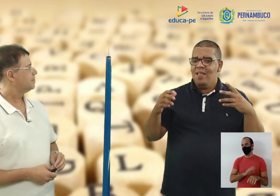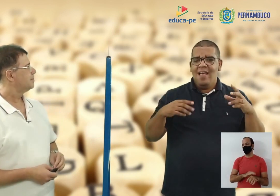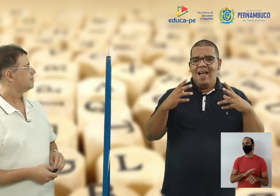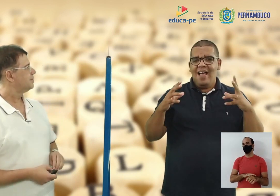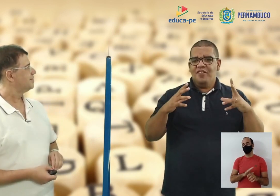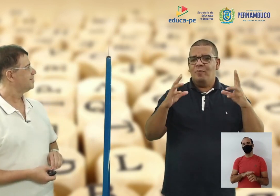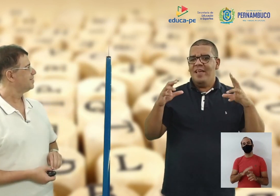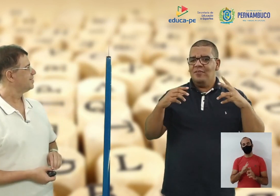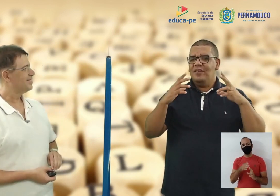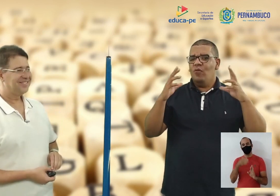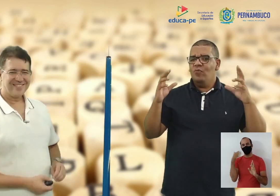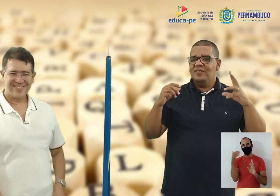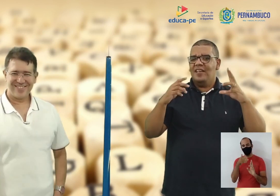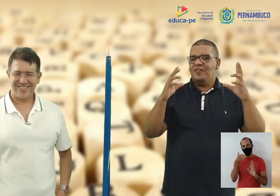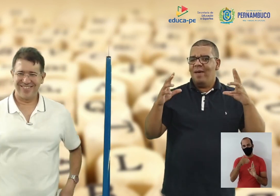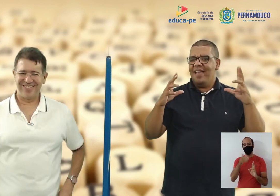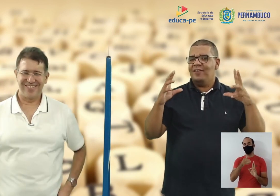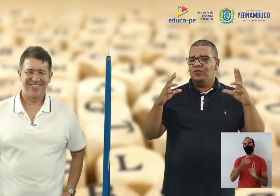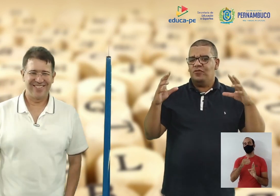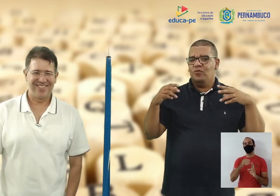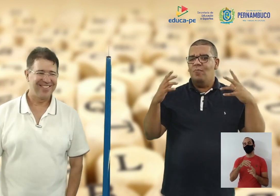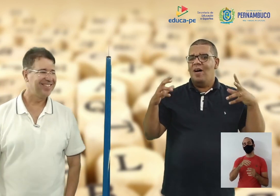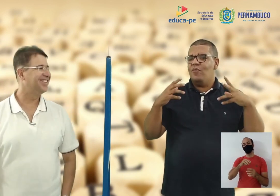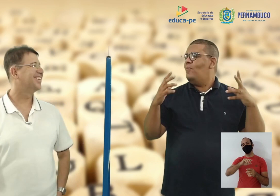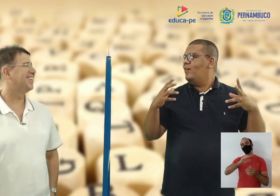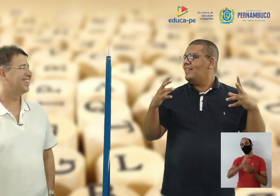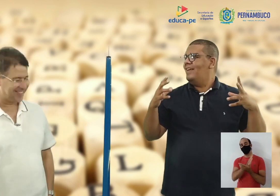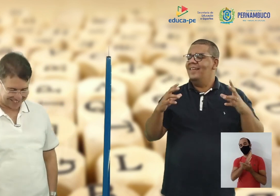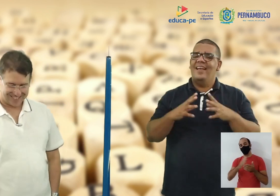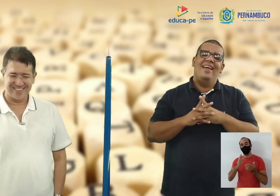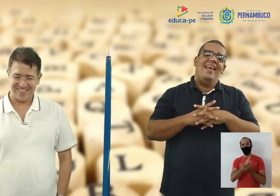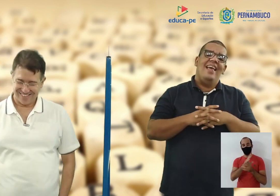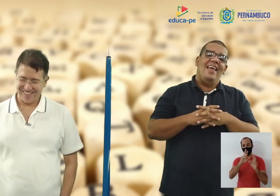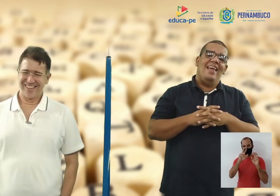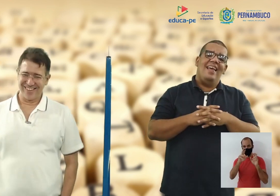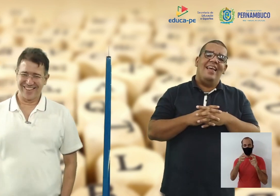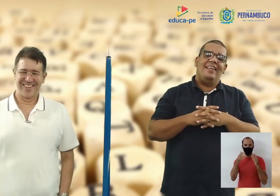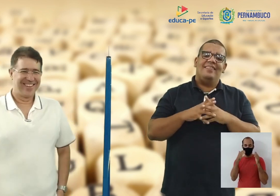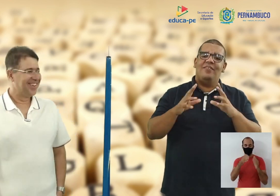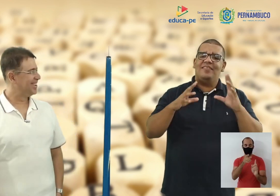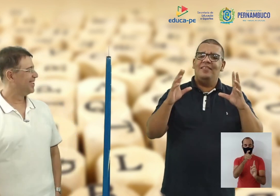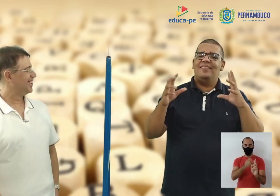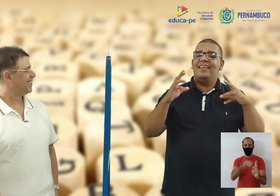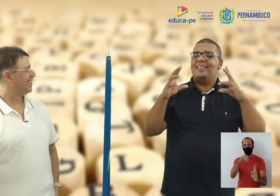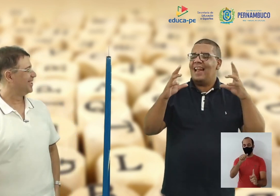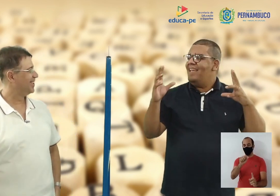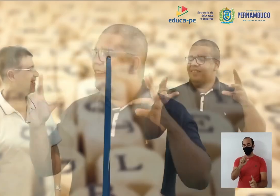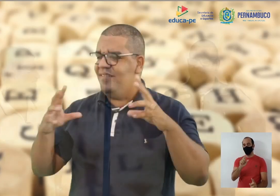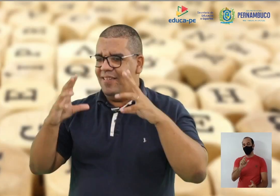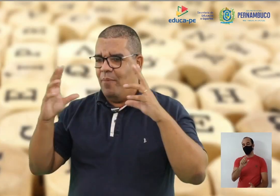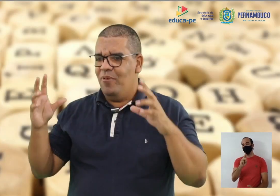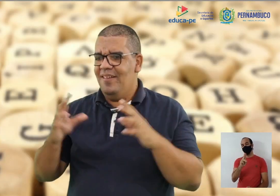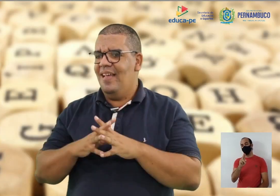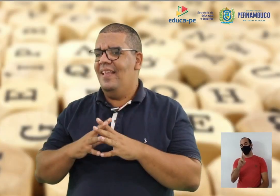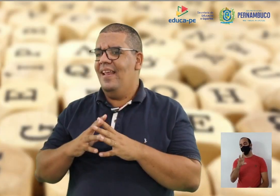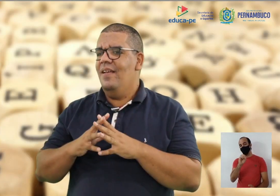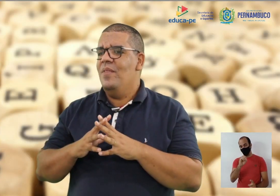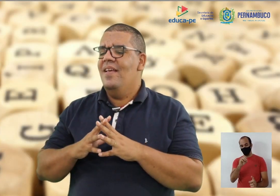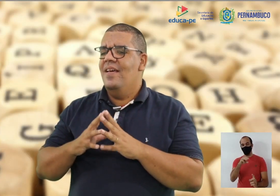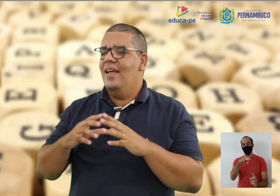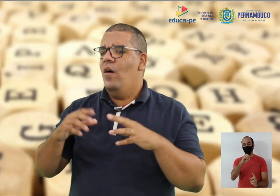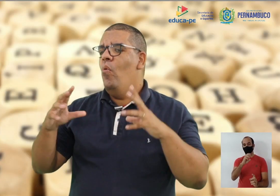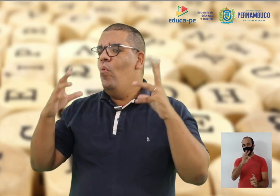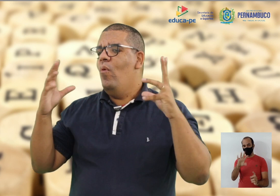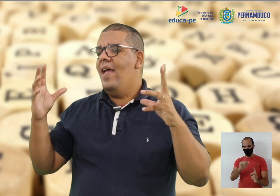muito a respeito de alguns aspectos do Mauro Mota, que são assim centrais na poesia